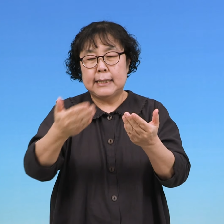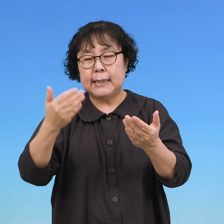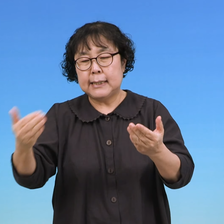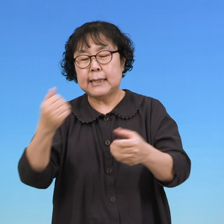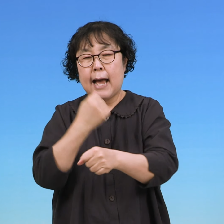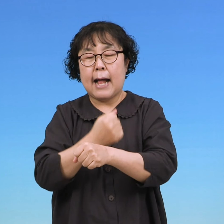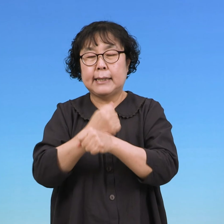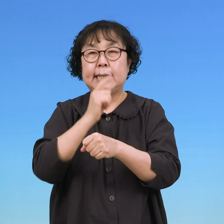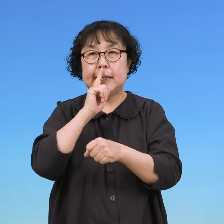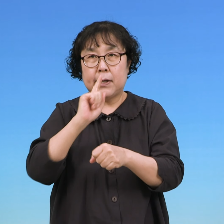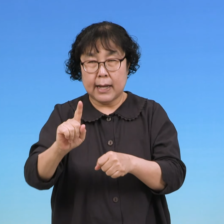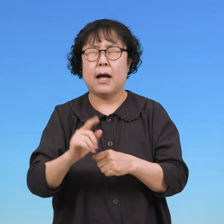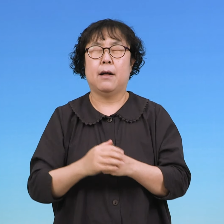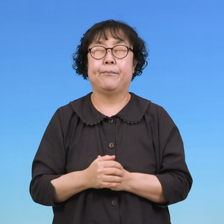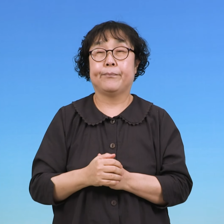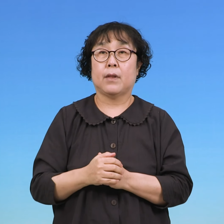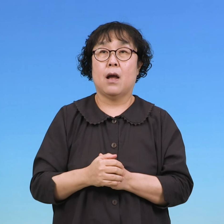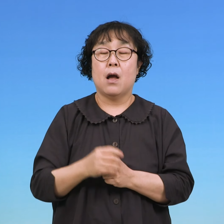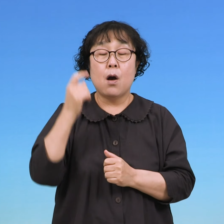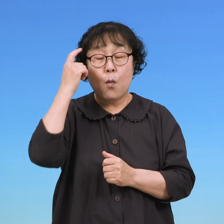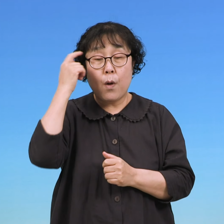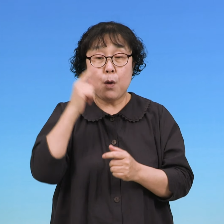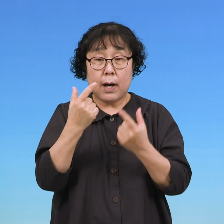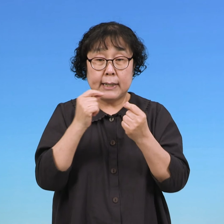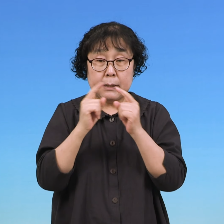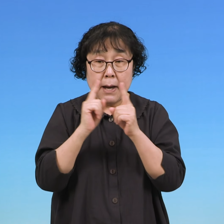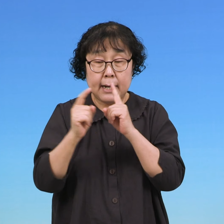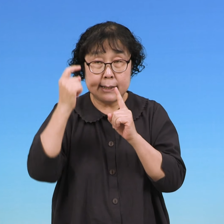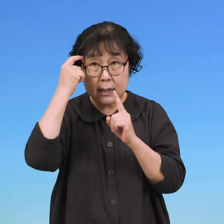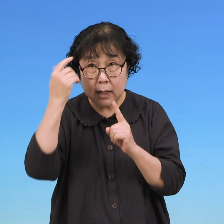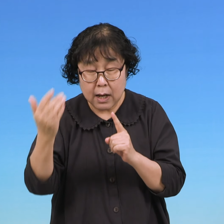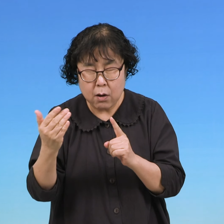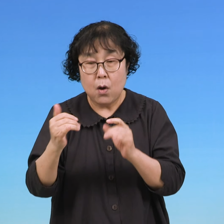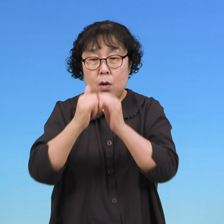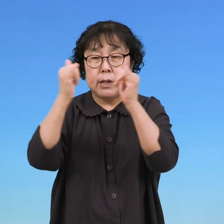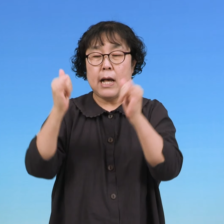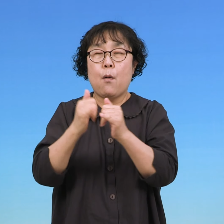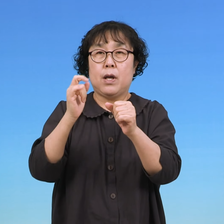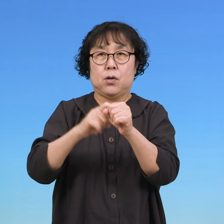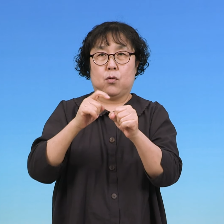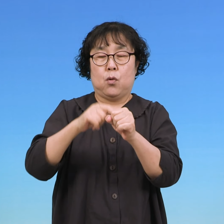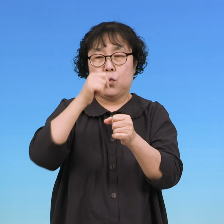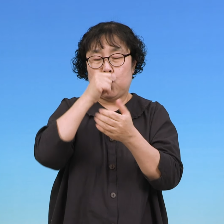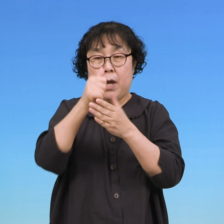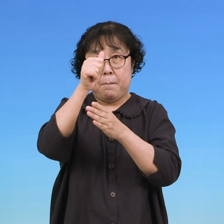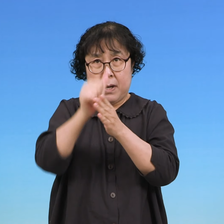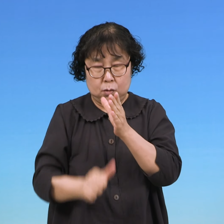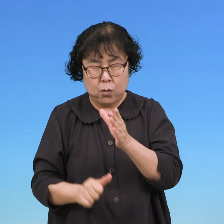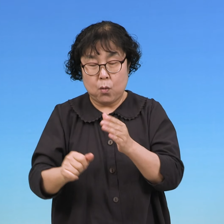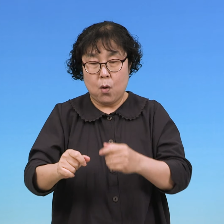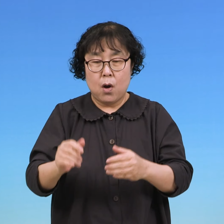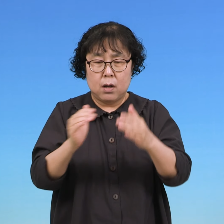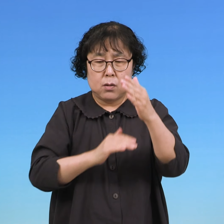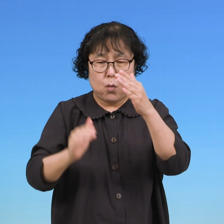이런 일이 안 되기 때문에, 너무나 사회적으로 타락해 있었기 때문에 이런 말씀이 나오는 거 아닙니까?